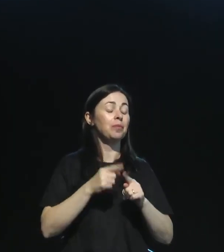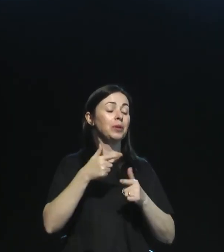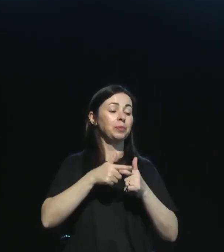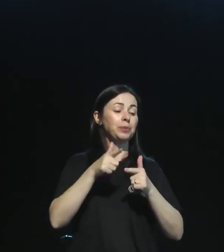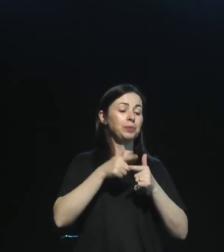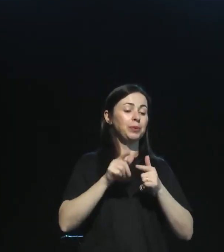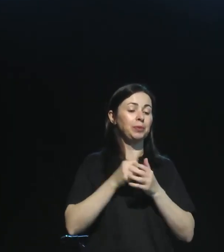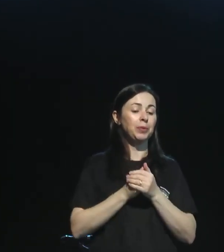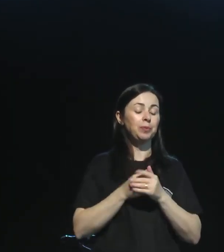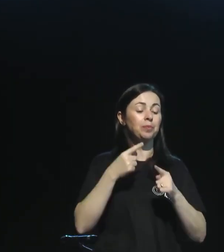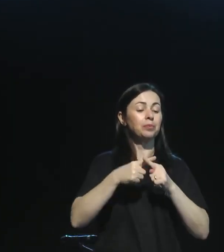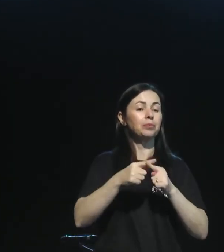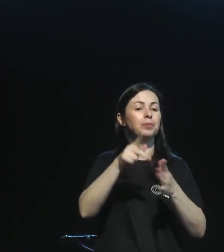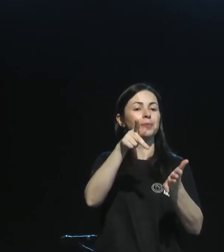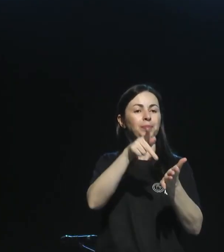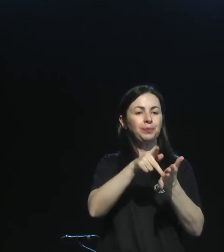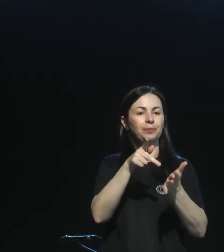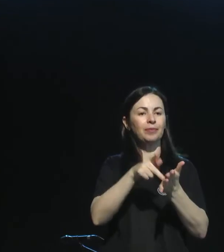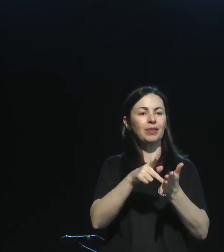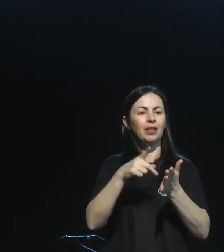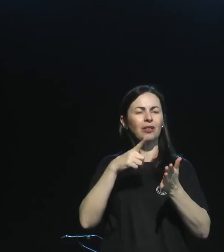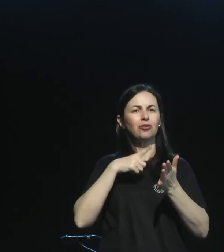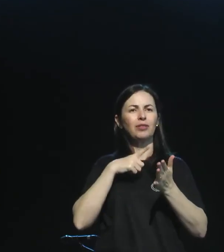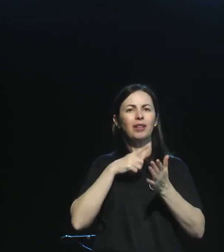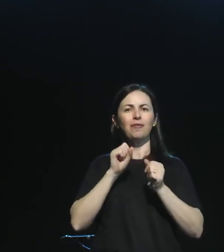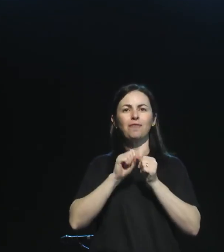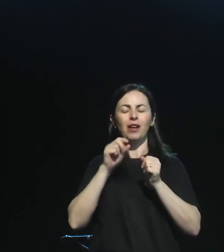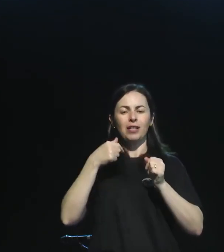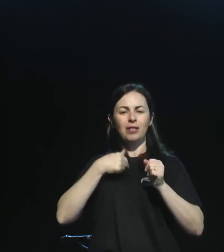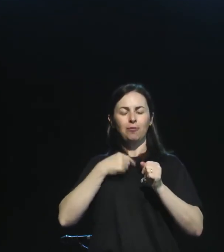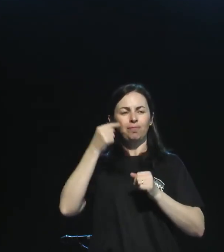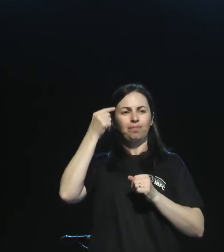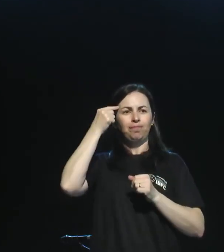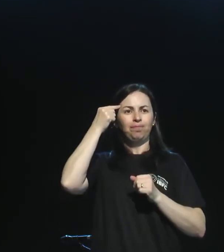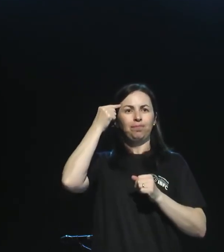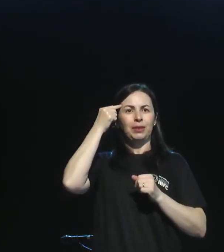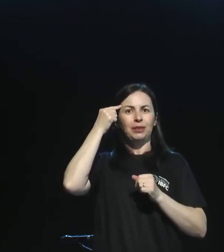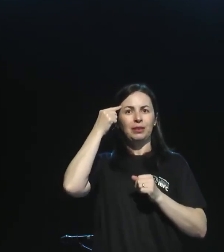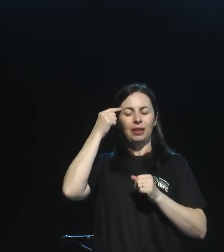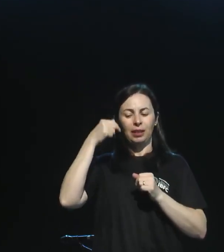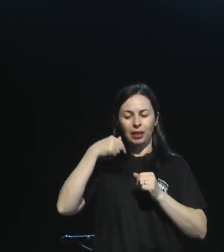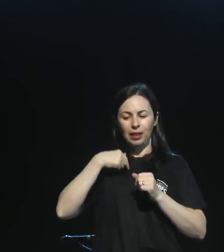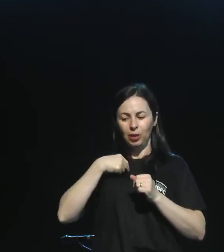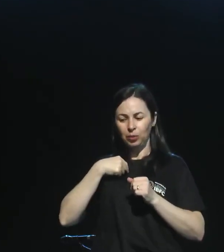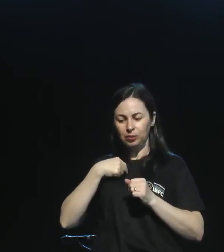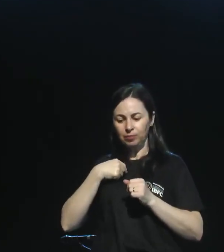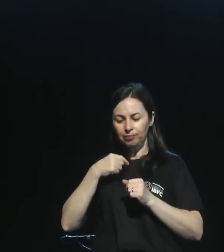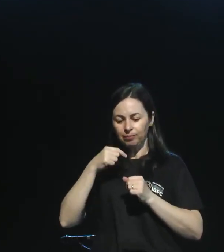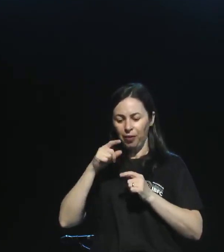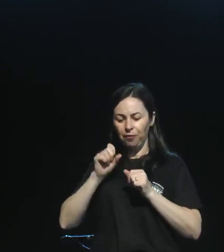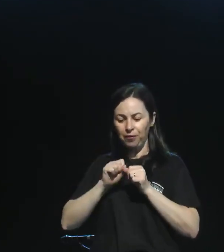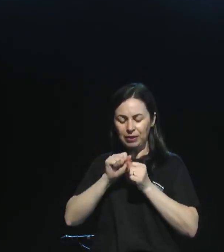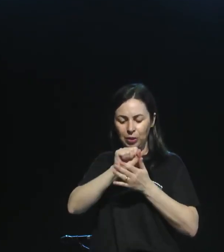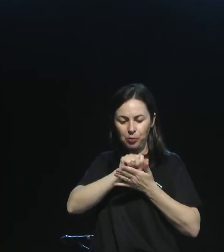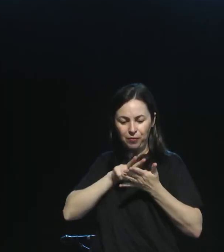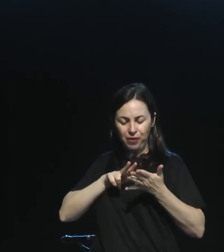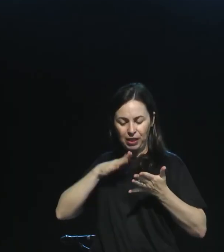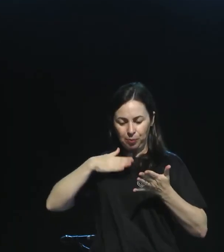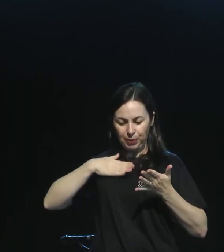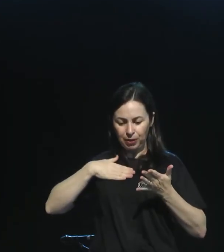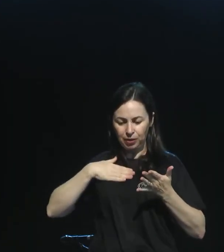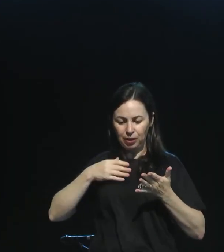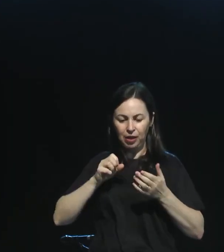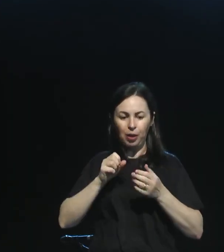É que a verdade confronta. A verdade às vezes nos confronta. A verdade nos